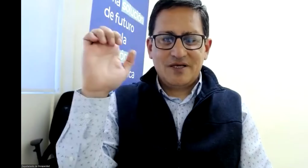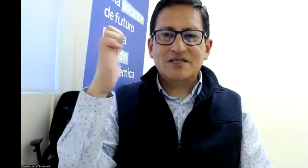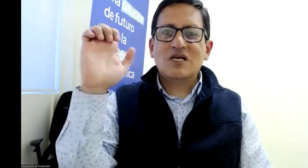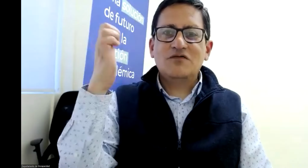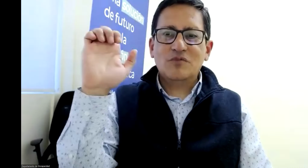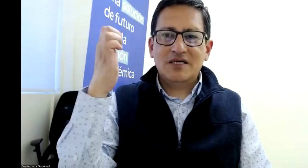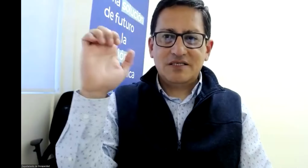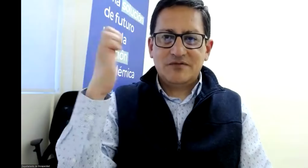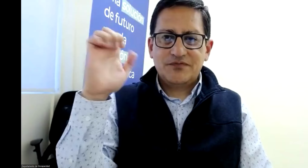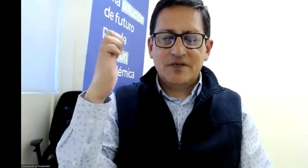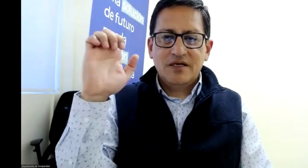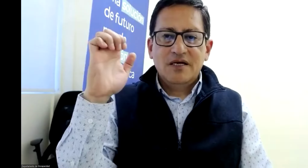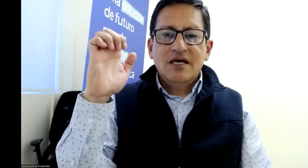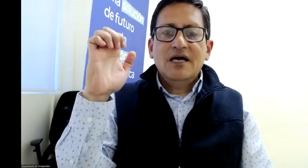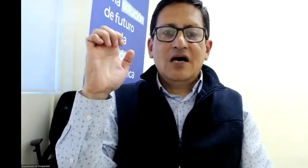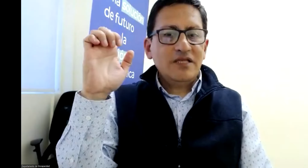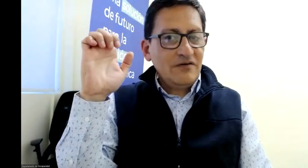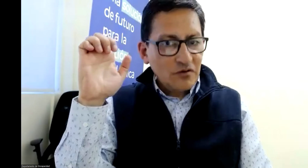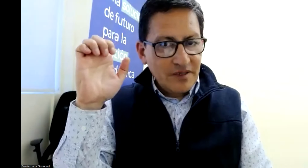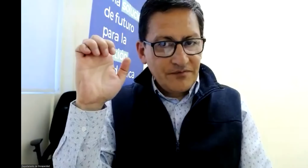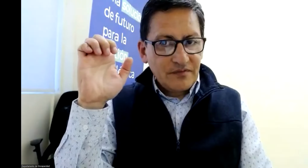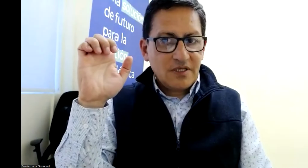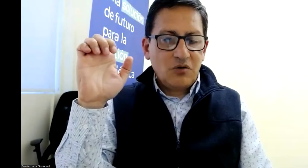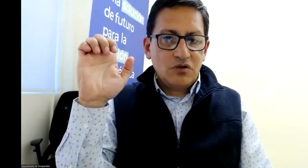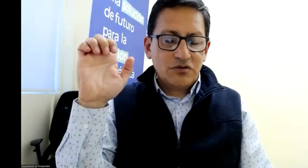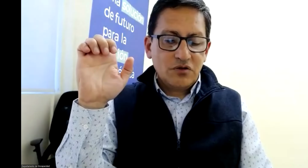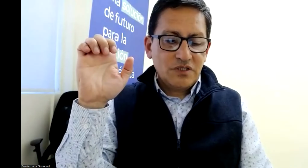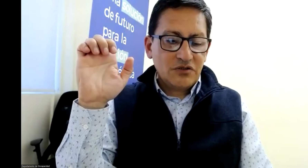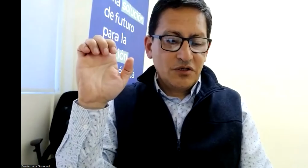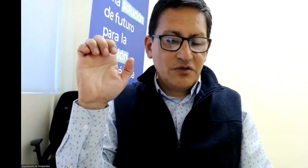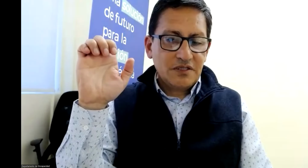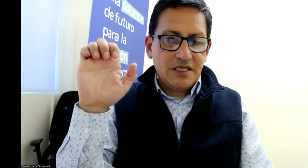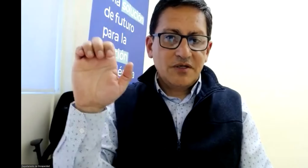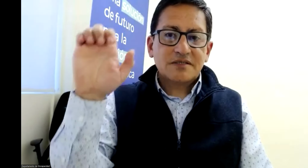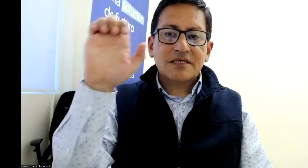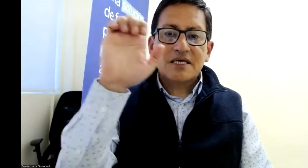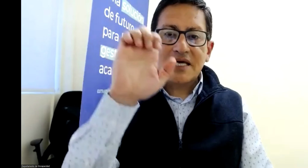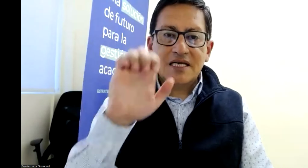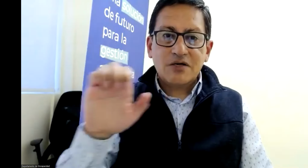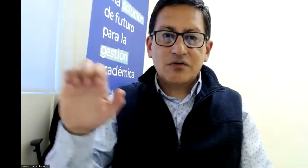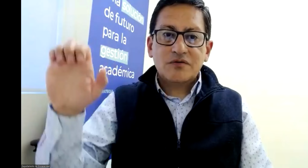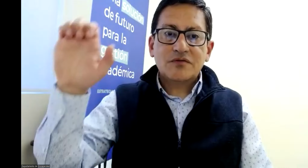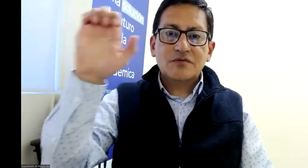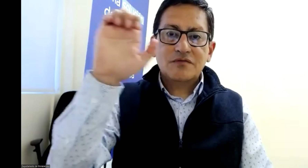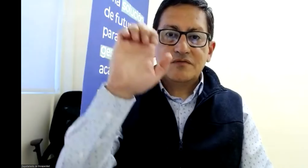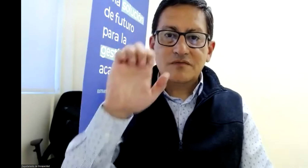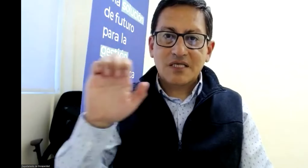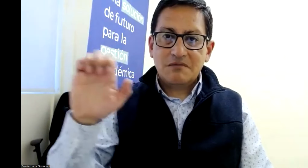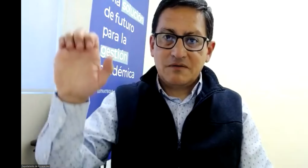Esa una forma de decirlo. La otra forma que algunos sordos usan, sobre todo en Santiago, es enero. También.